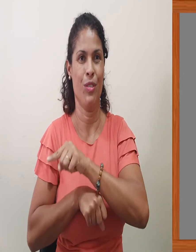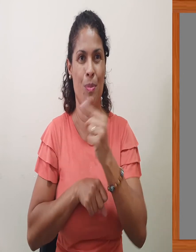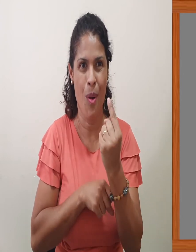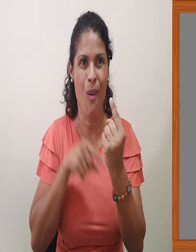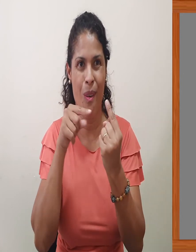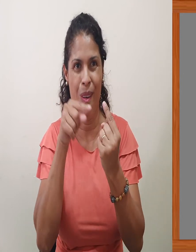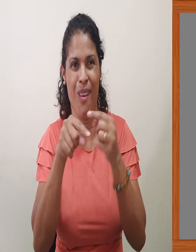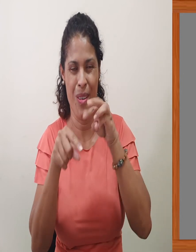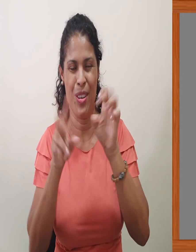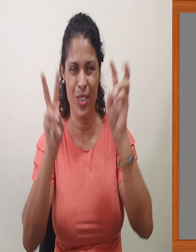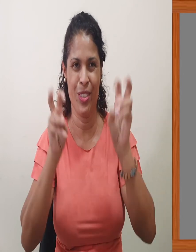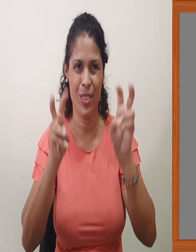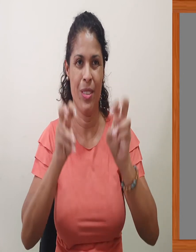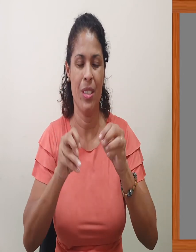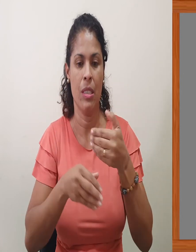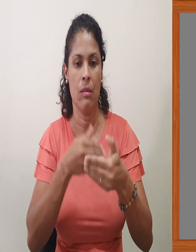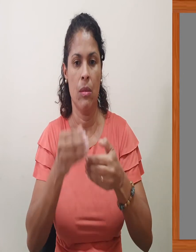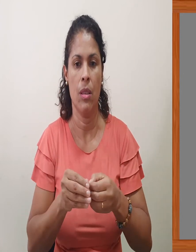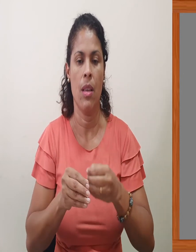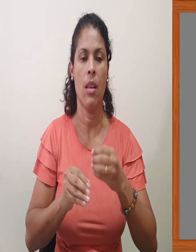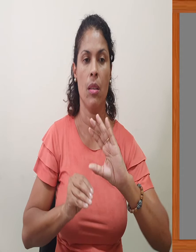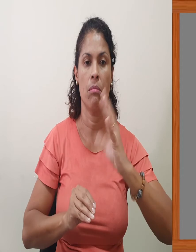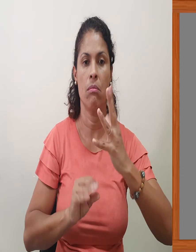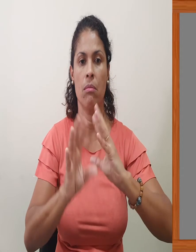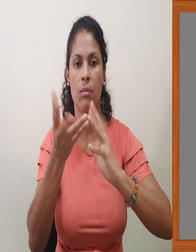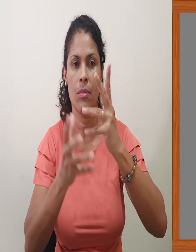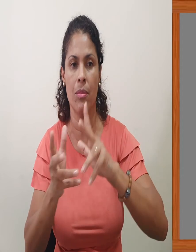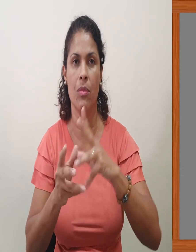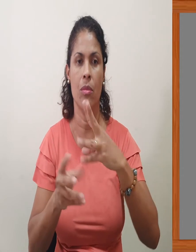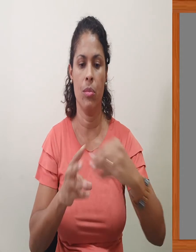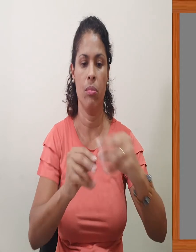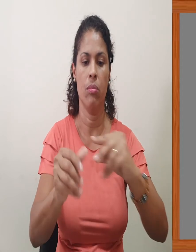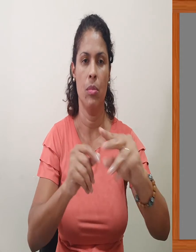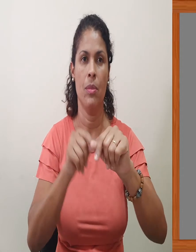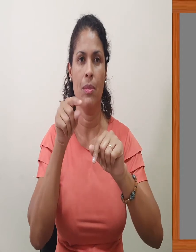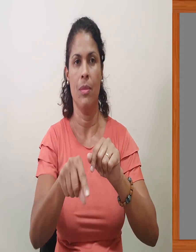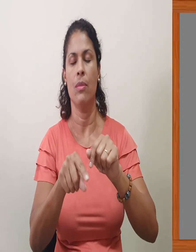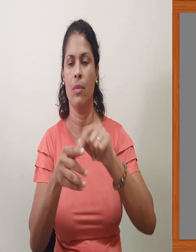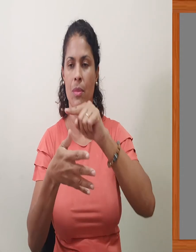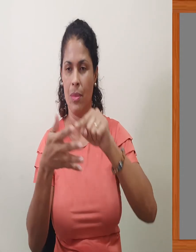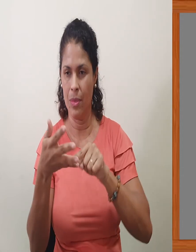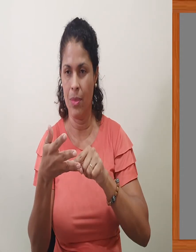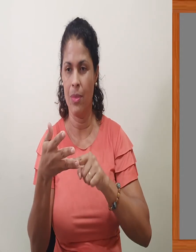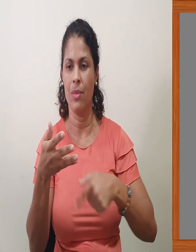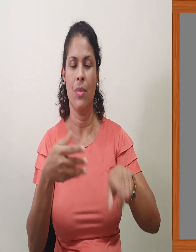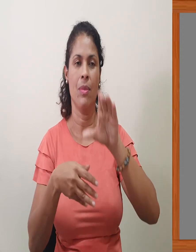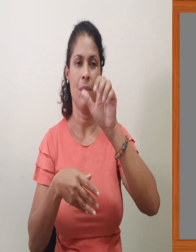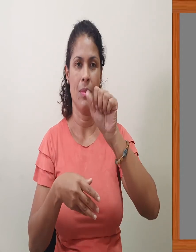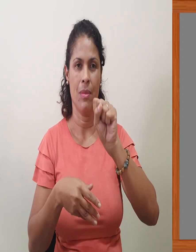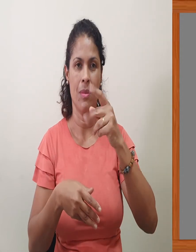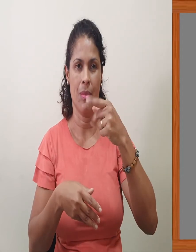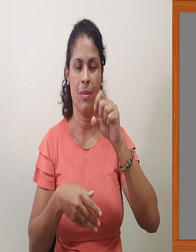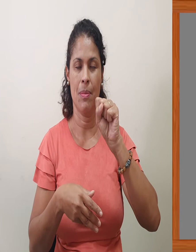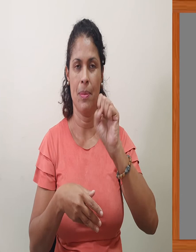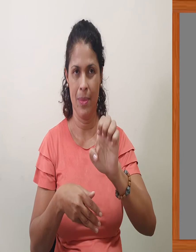Ligantes, como os ligantes Fas, ativam os receptores de morte, induzindo a ativação de